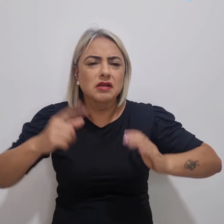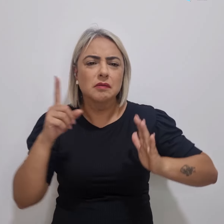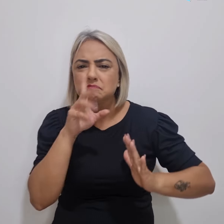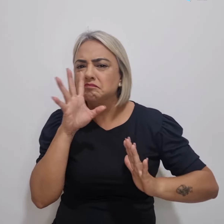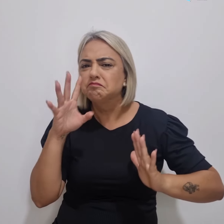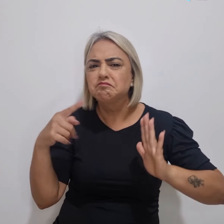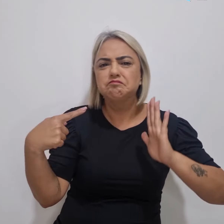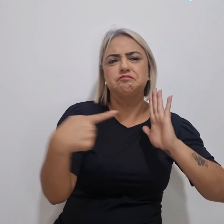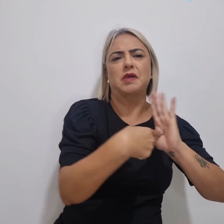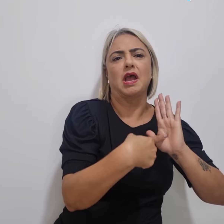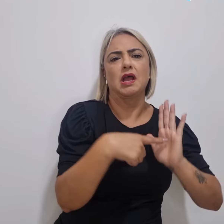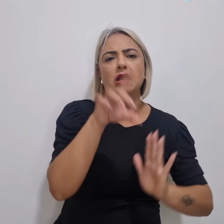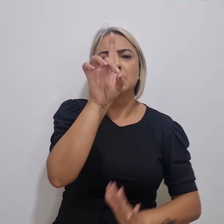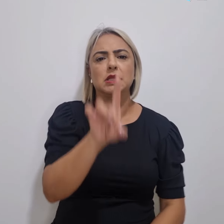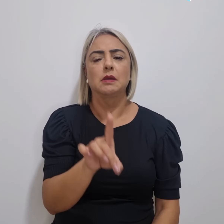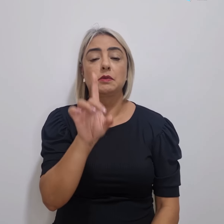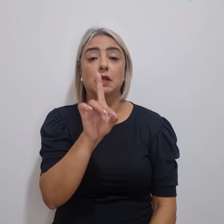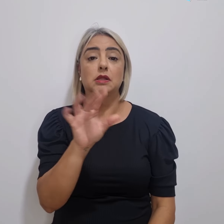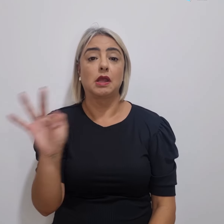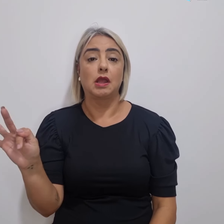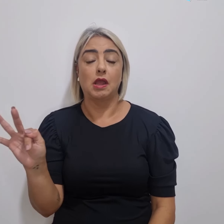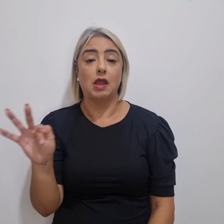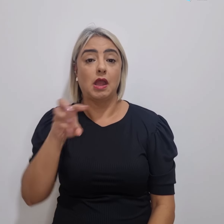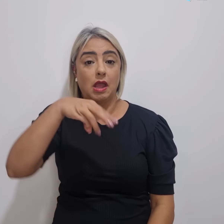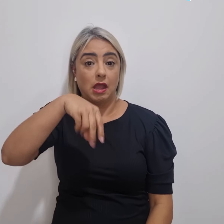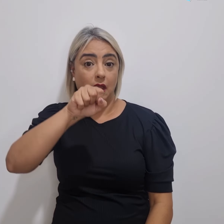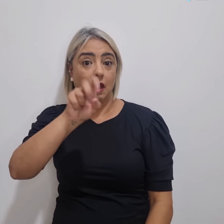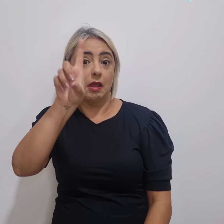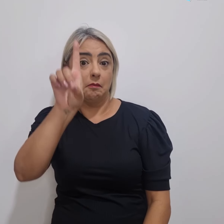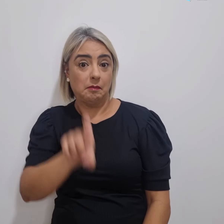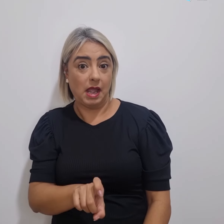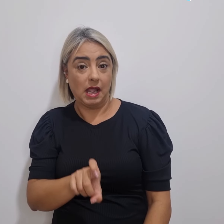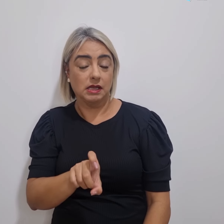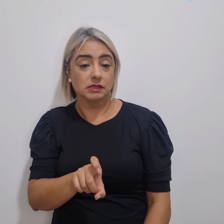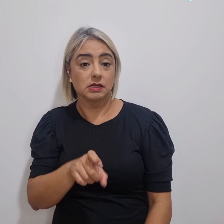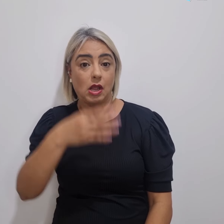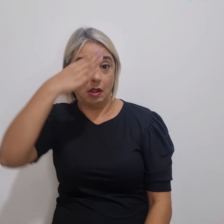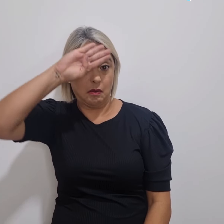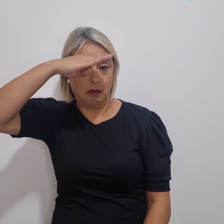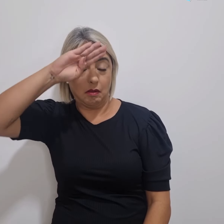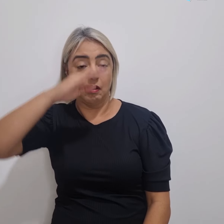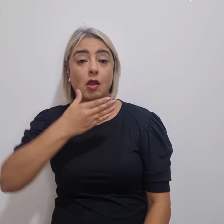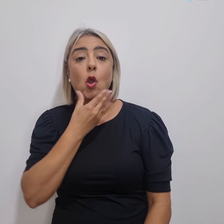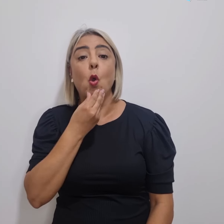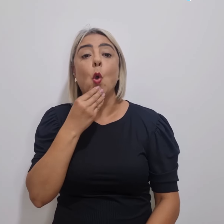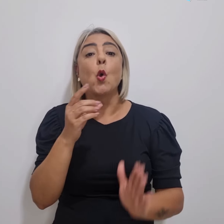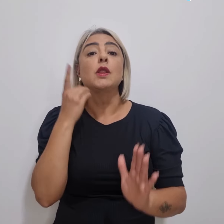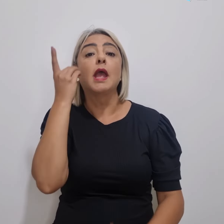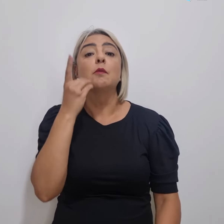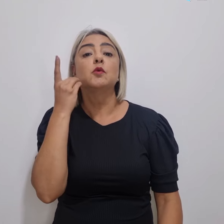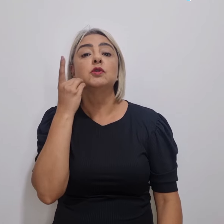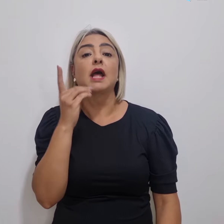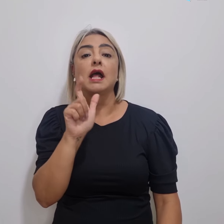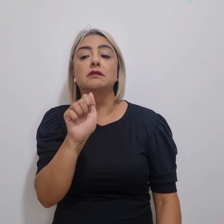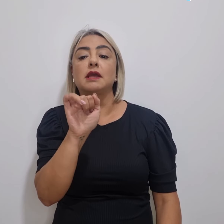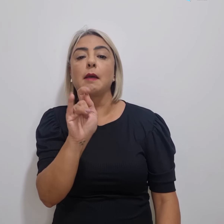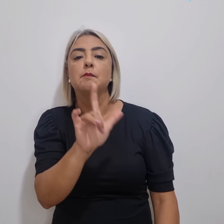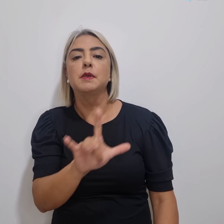deputado distrital Max Maciel. O deputado Gabriel Magno, membro da Comissão de